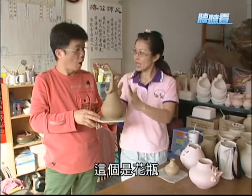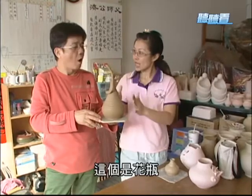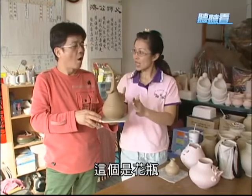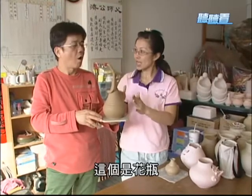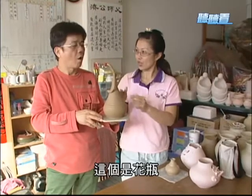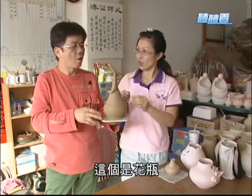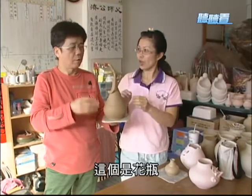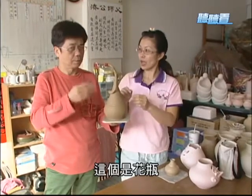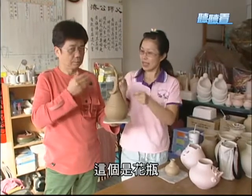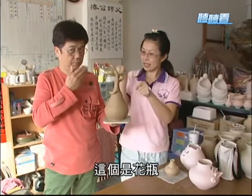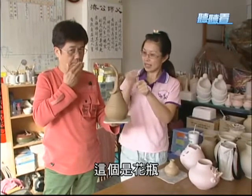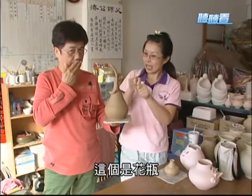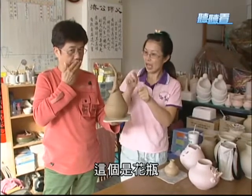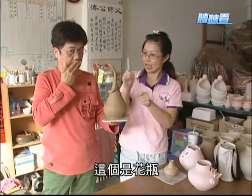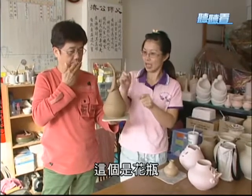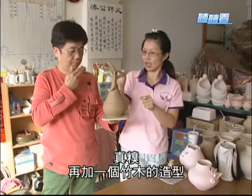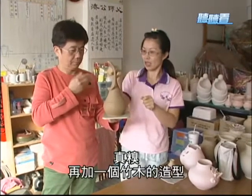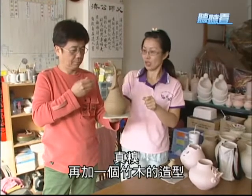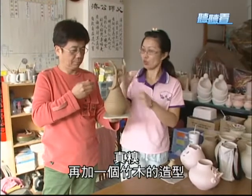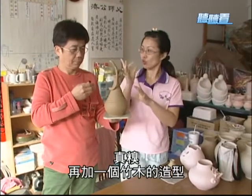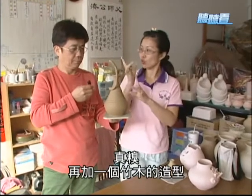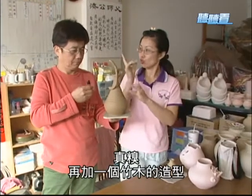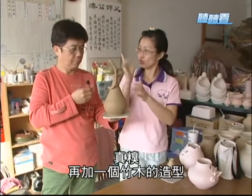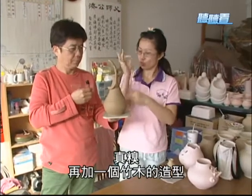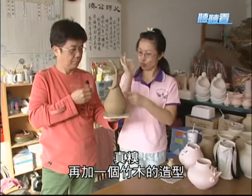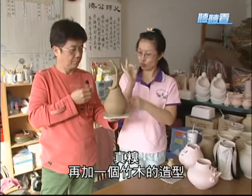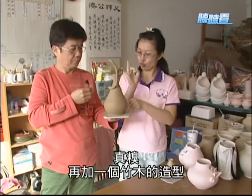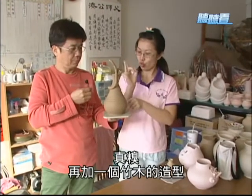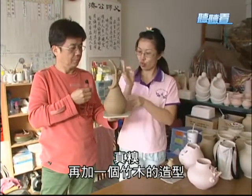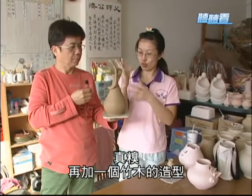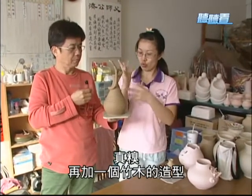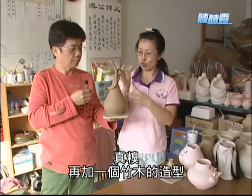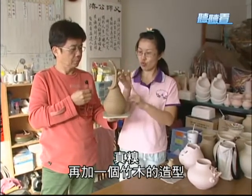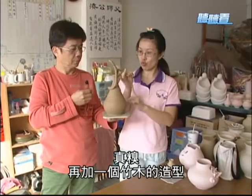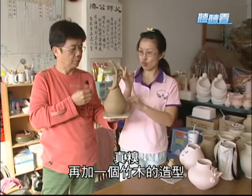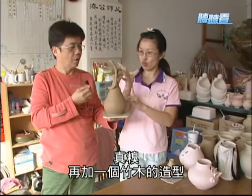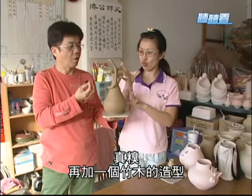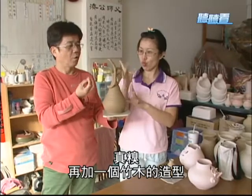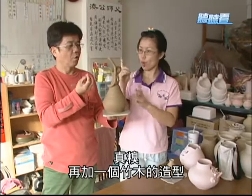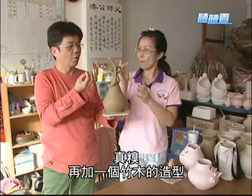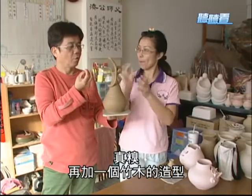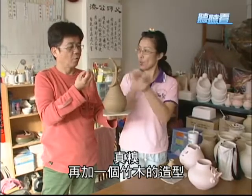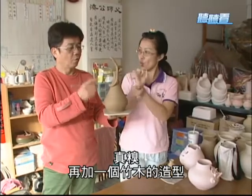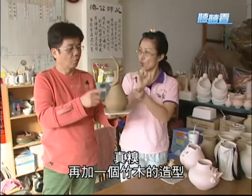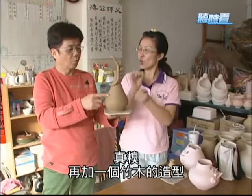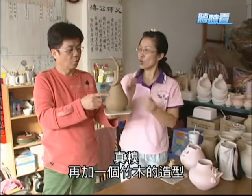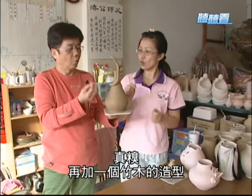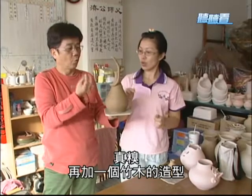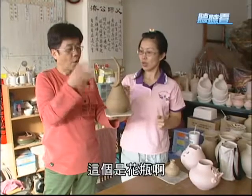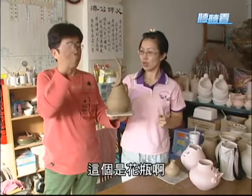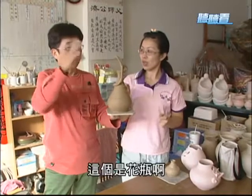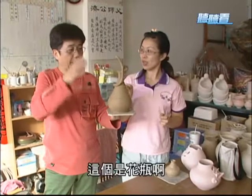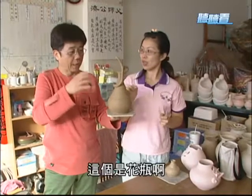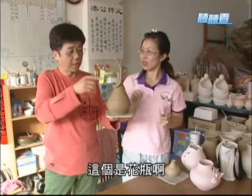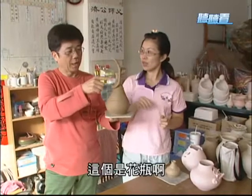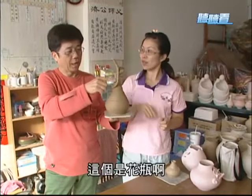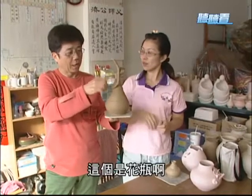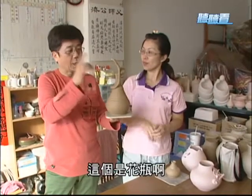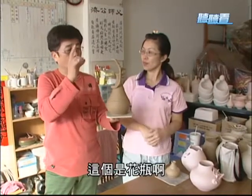瓶。 哦，哎呦， 再加一个竹木的造型。 哦， 嗯， 这个是花瓶啊，还